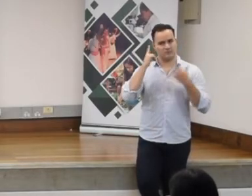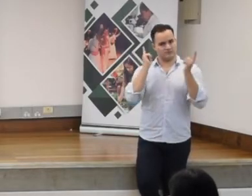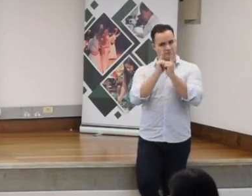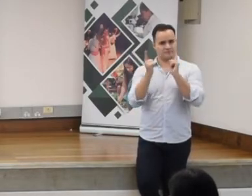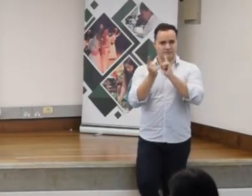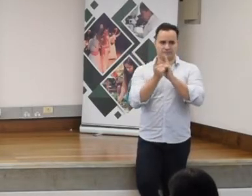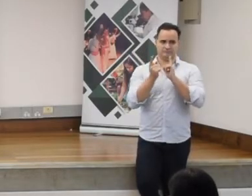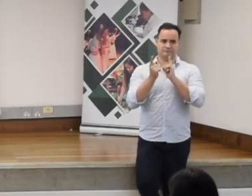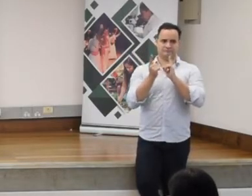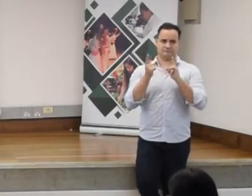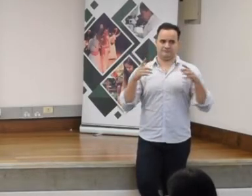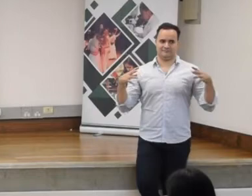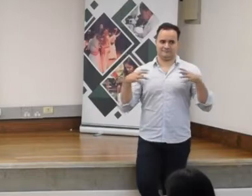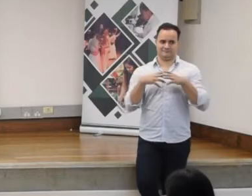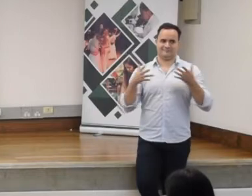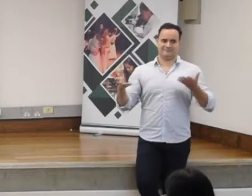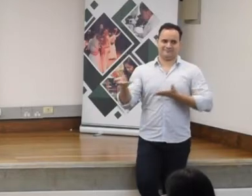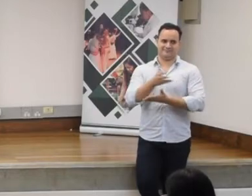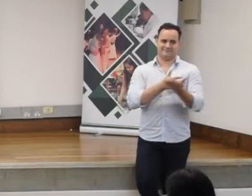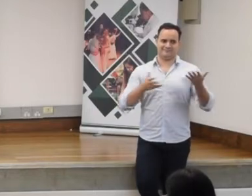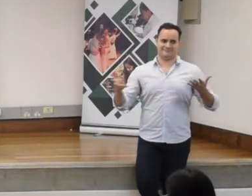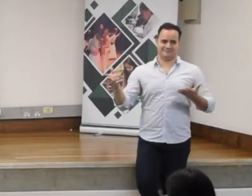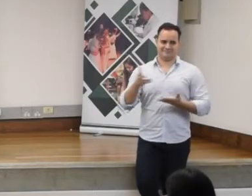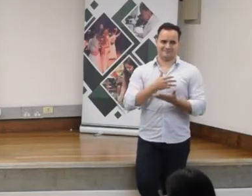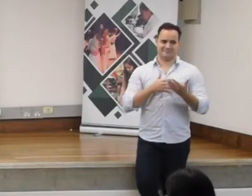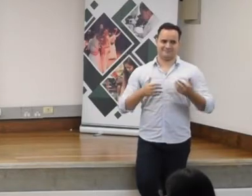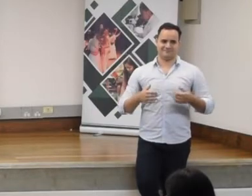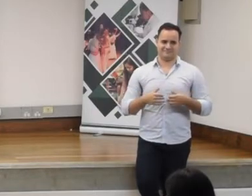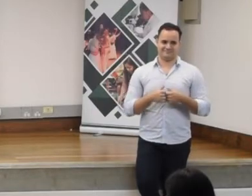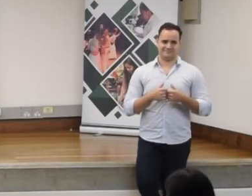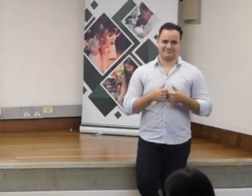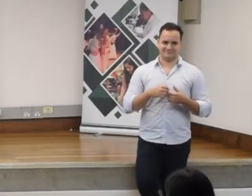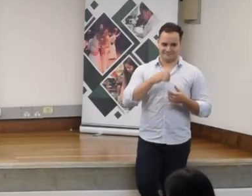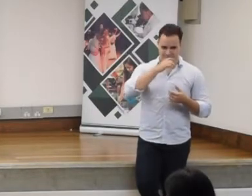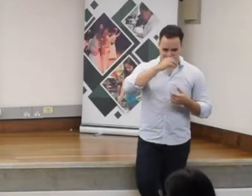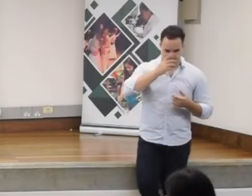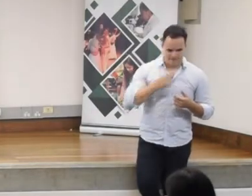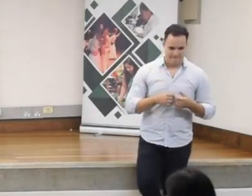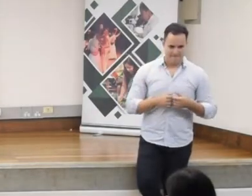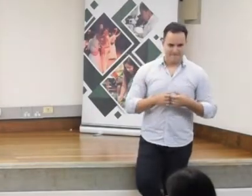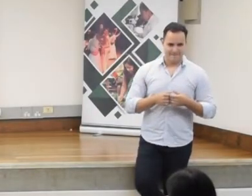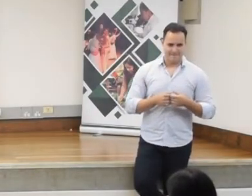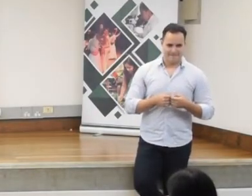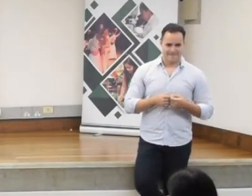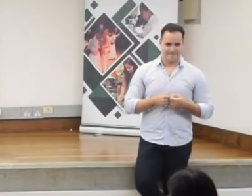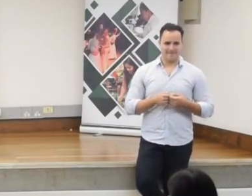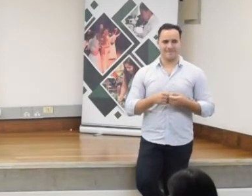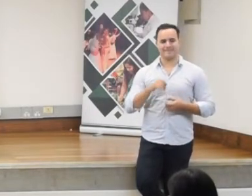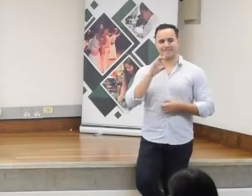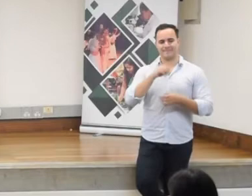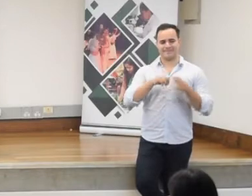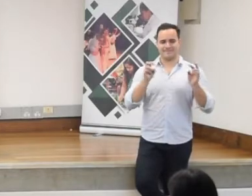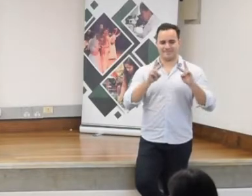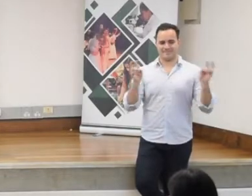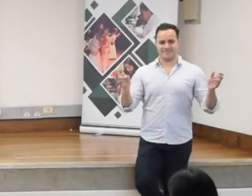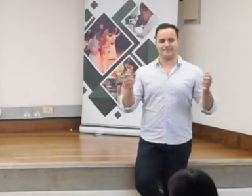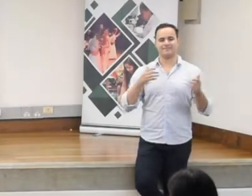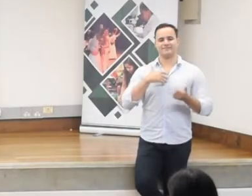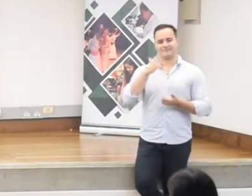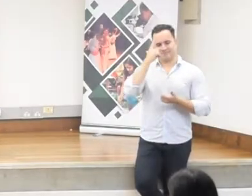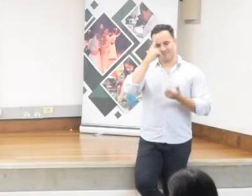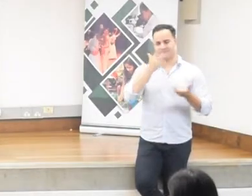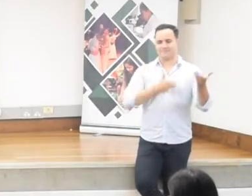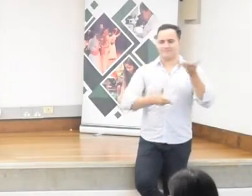balance. Cierro diciéndoles que los invitamos a los que quieran estar, no solamente en las reuniones, sino